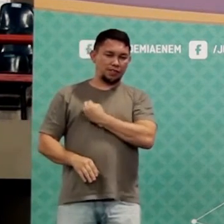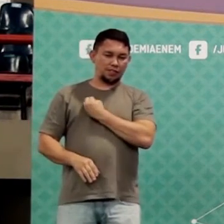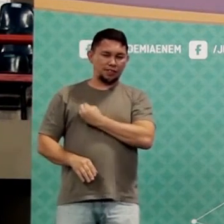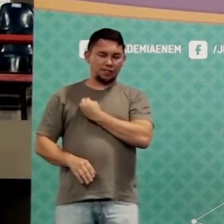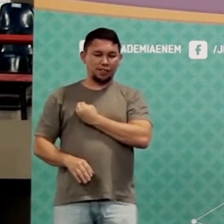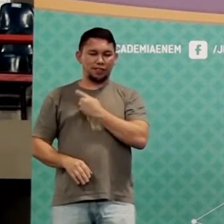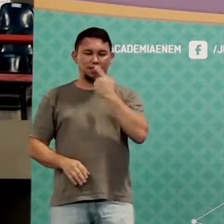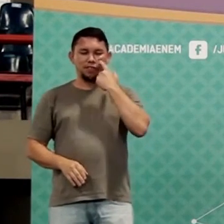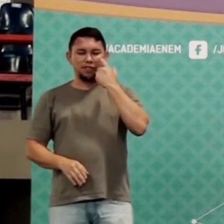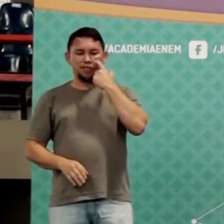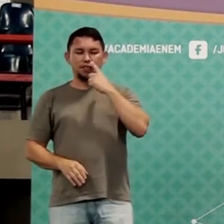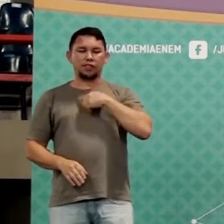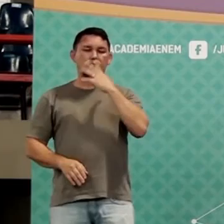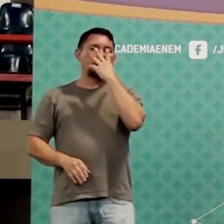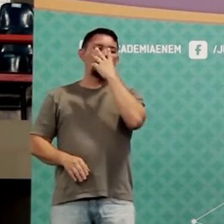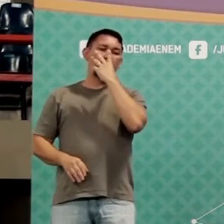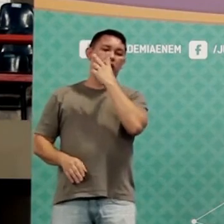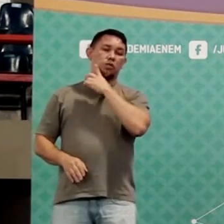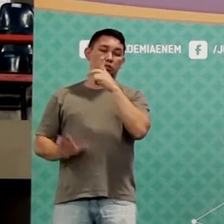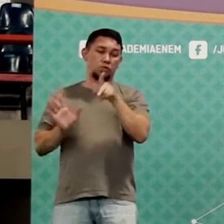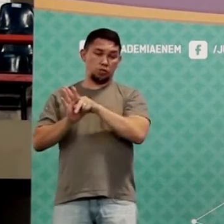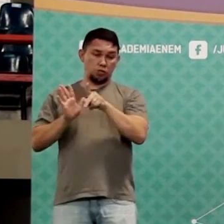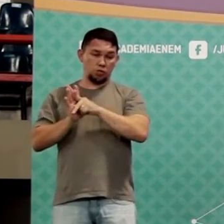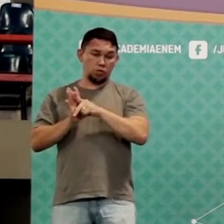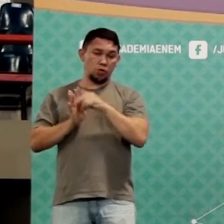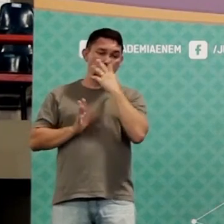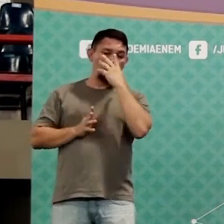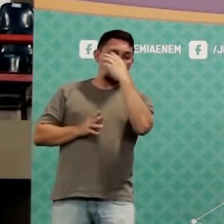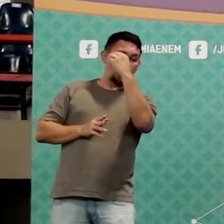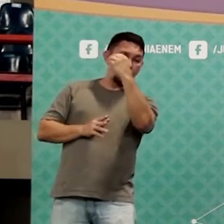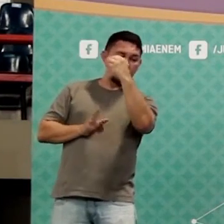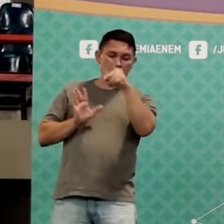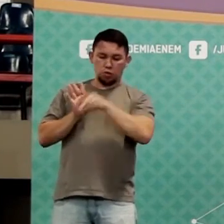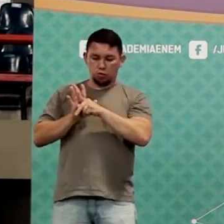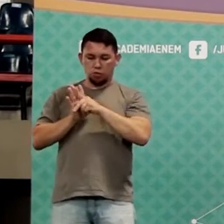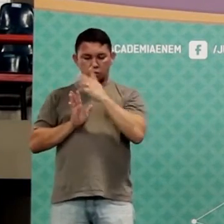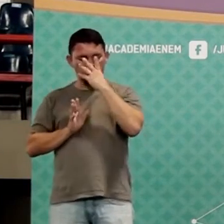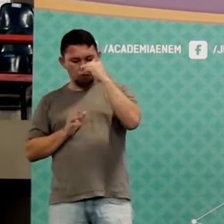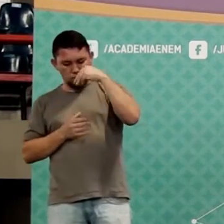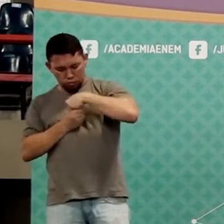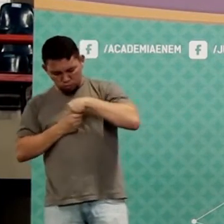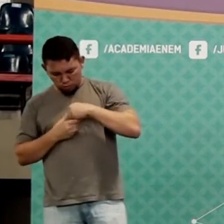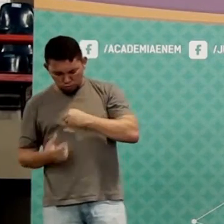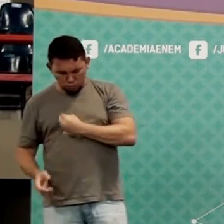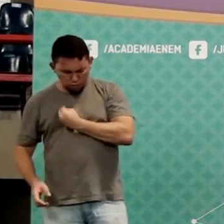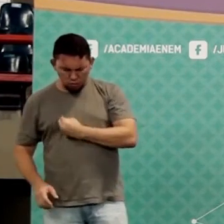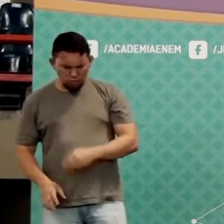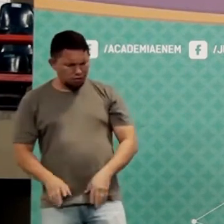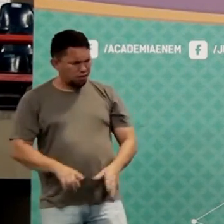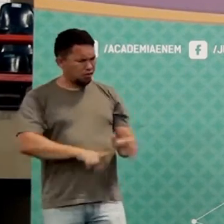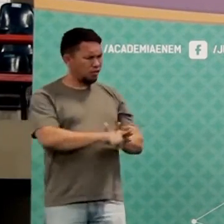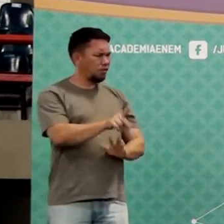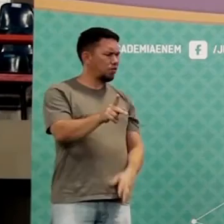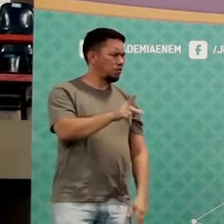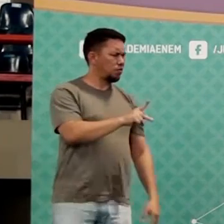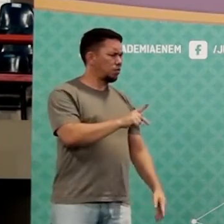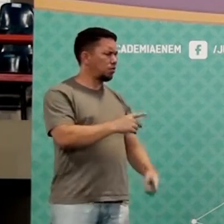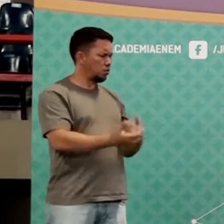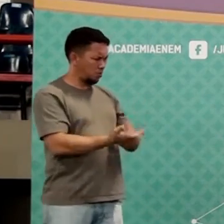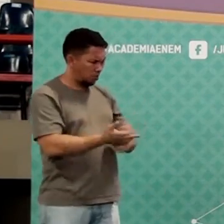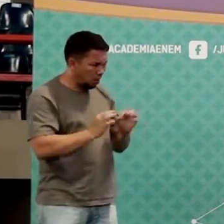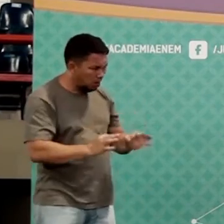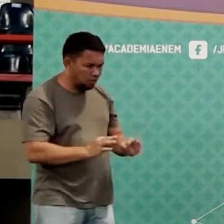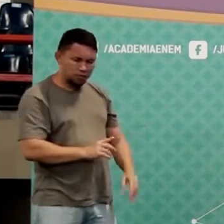homem era lobo do homem. O homem é o maior inimigo do próprio homem. Professor, todo mundo concorda com isso?